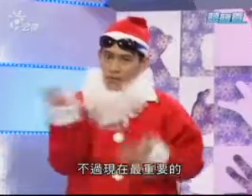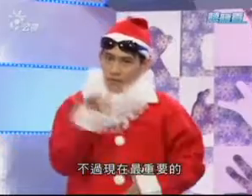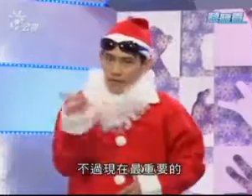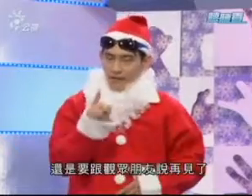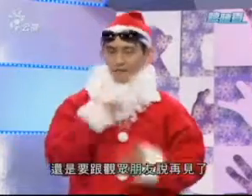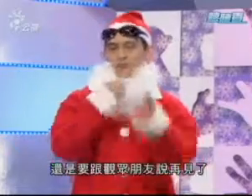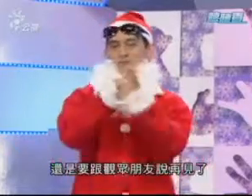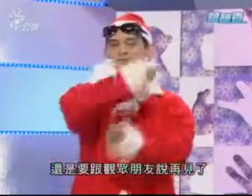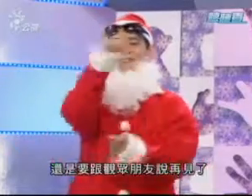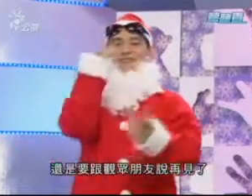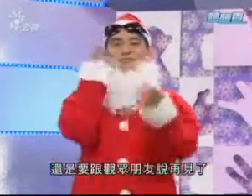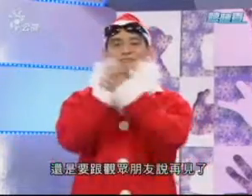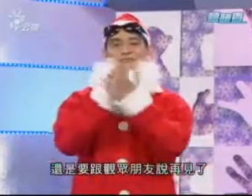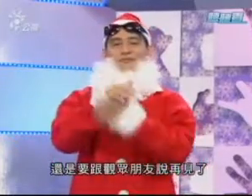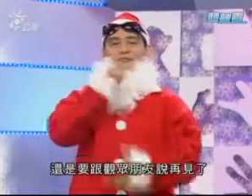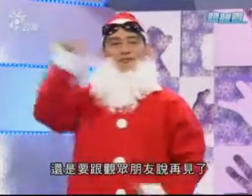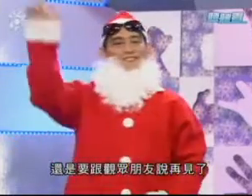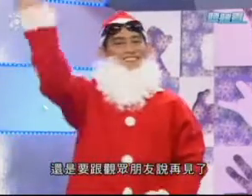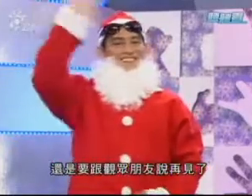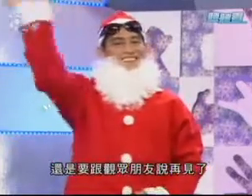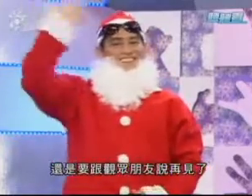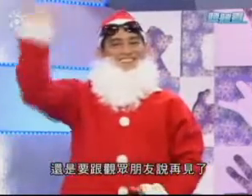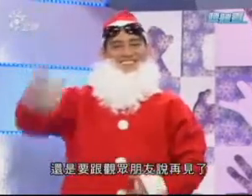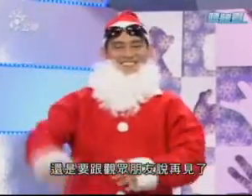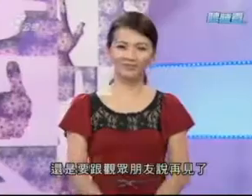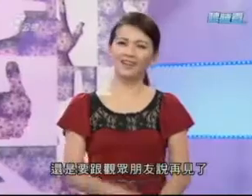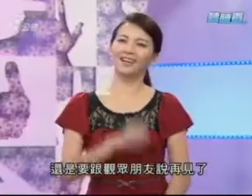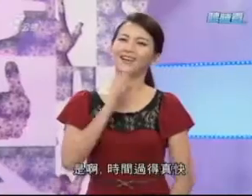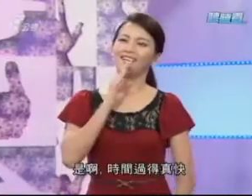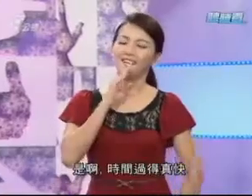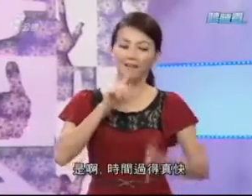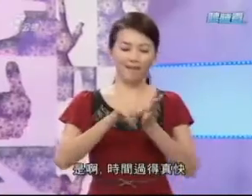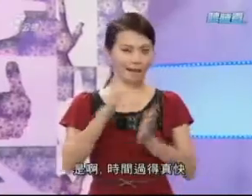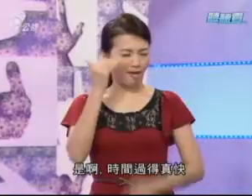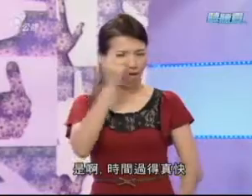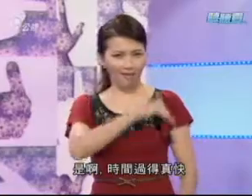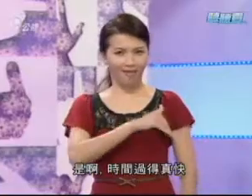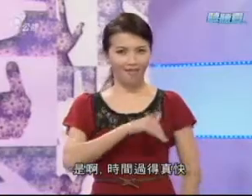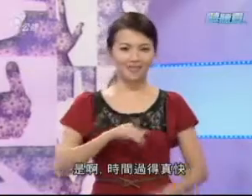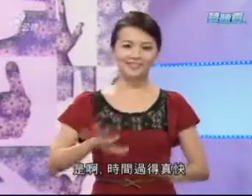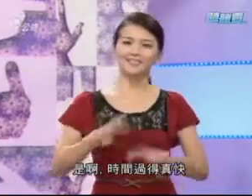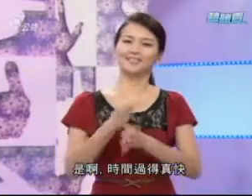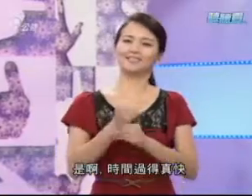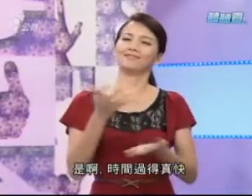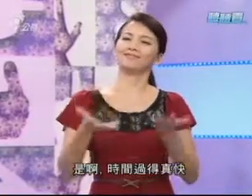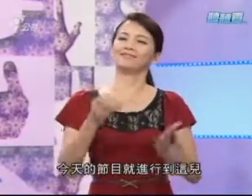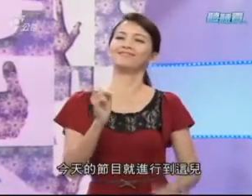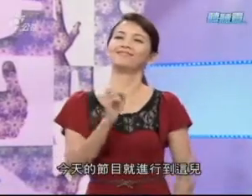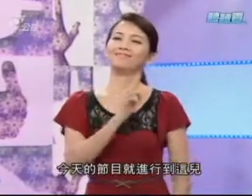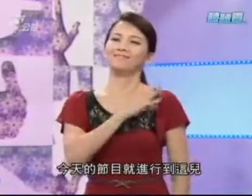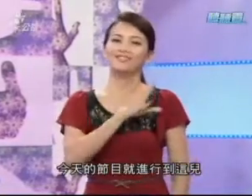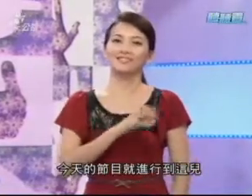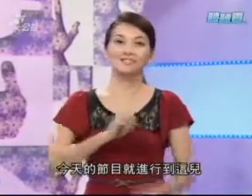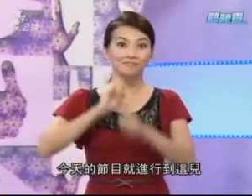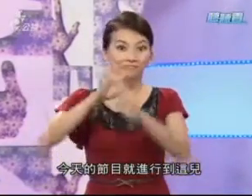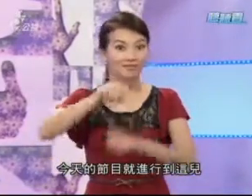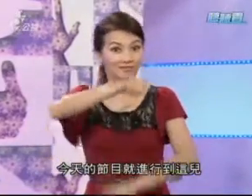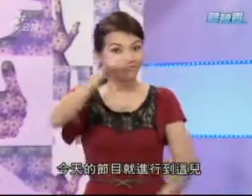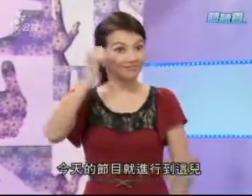要的还是要跟观众朋友说再见咯。 是啊，时间过得真快，今天的节目就进行到这儿，别